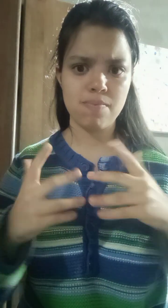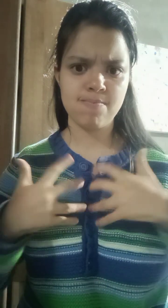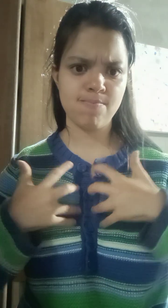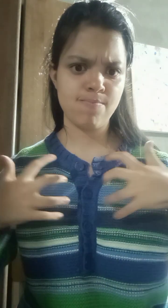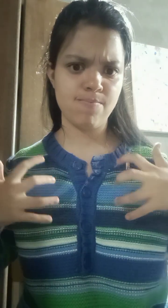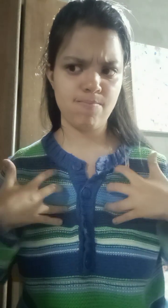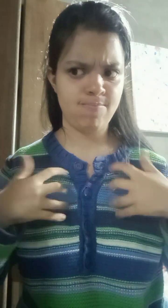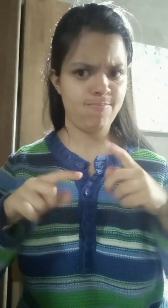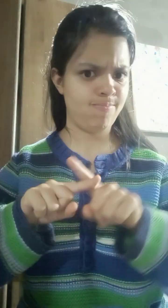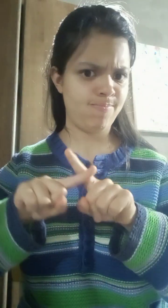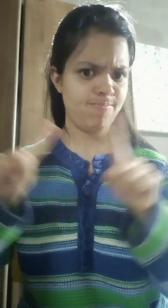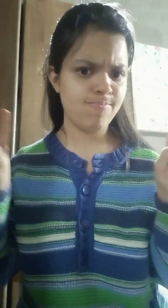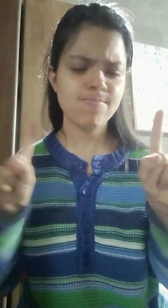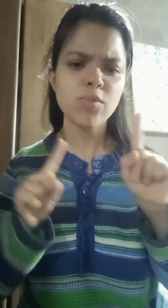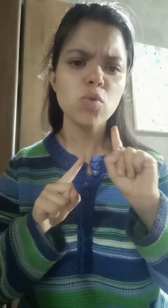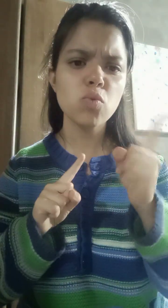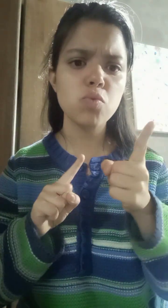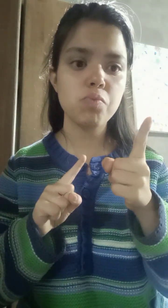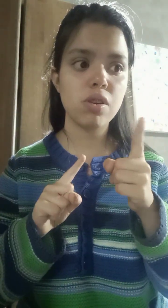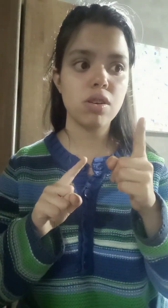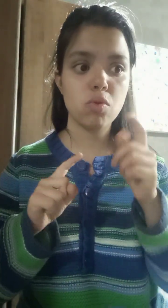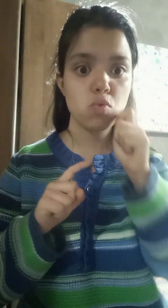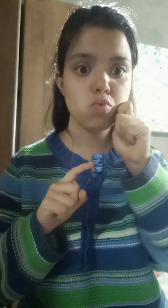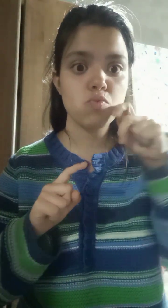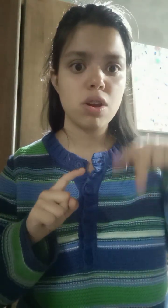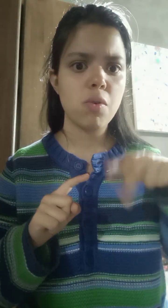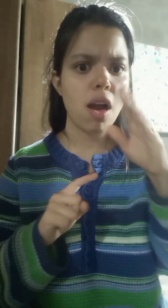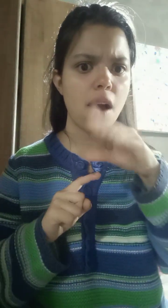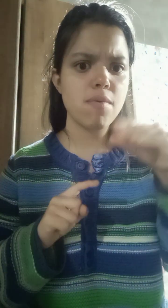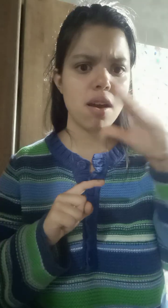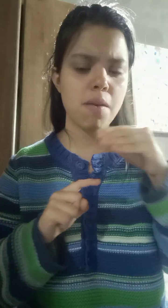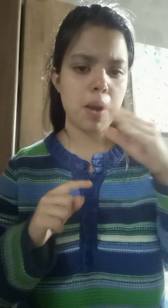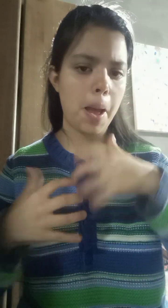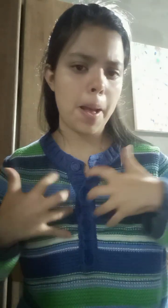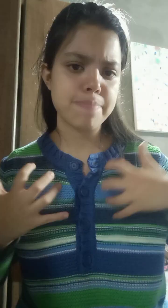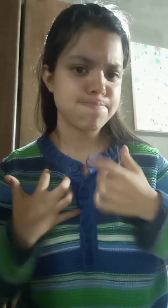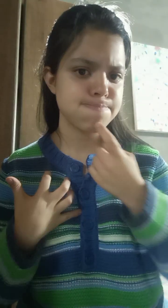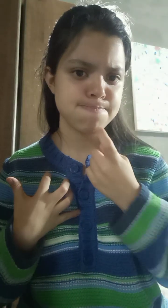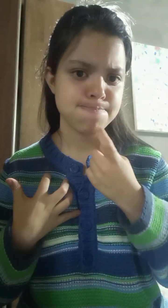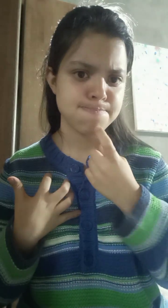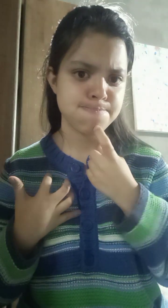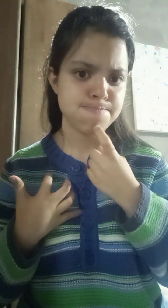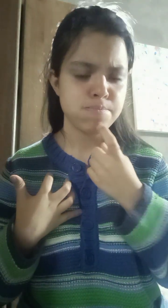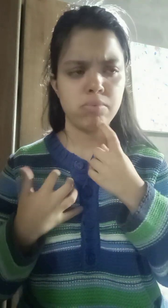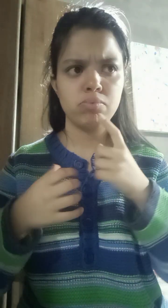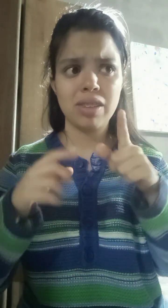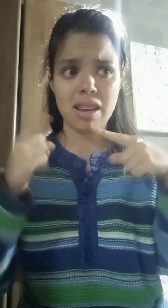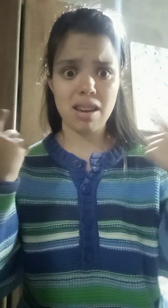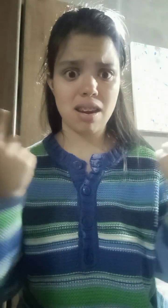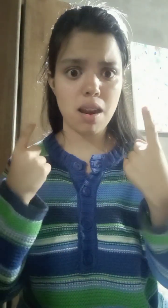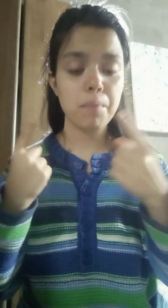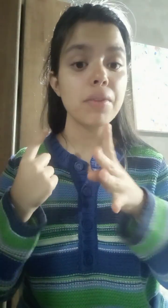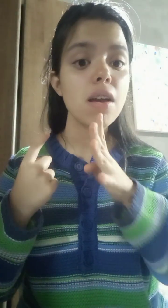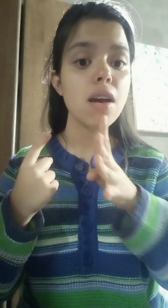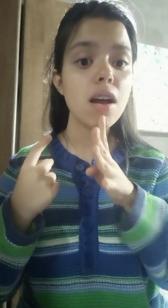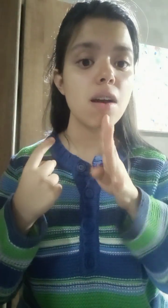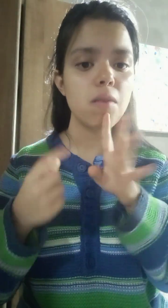Mucha gente probablemente equipararía intuitivamente el habla y el lenguaje. Sin embargo, las investigaciones de